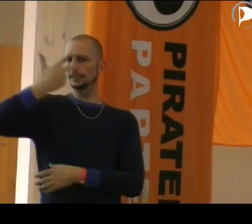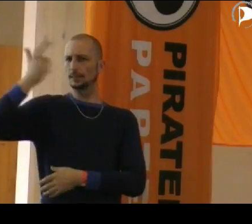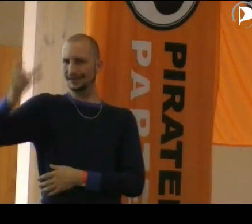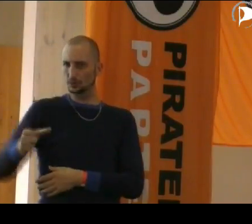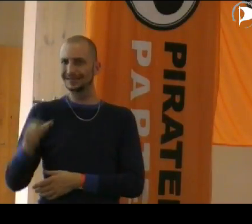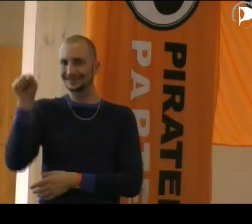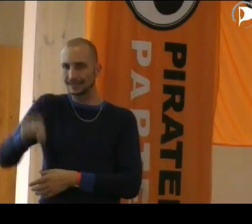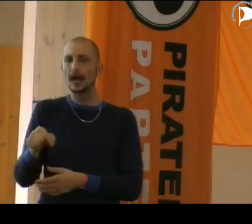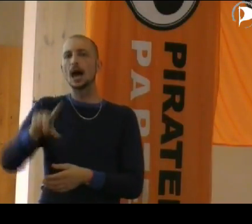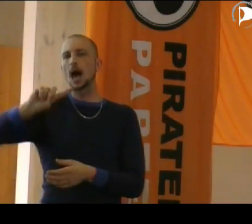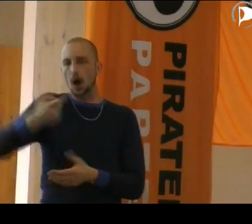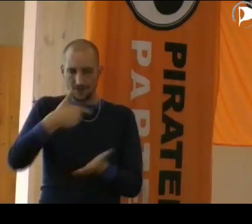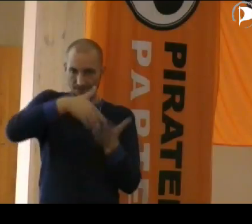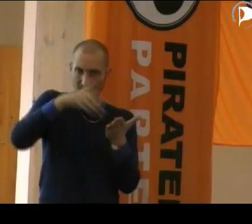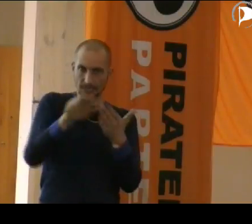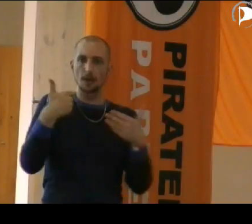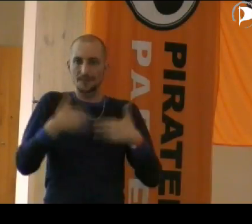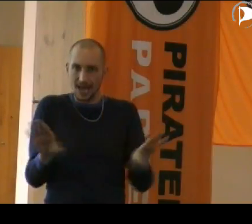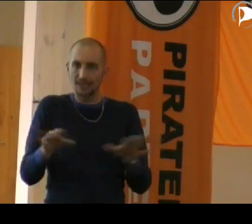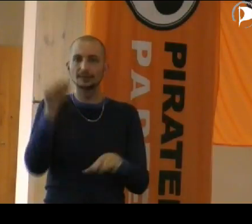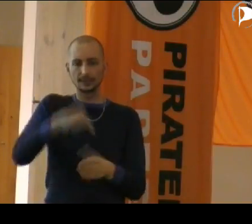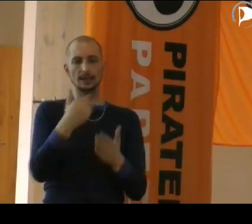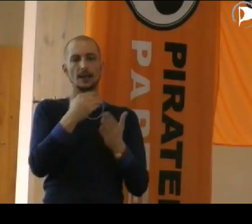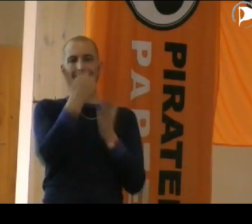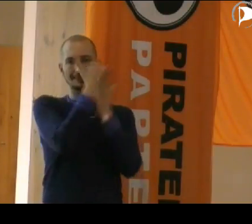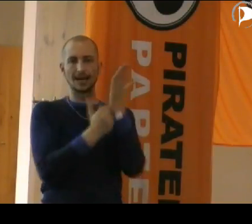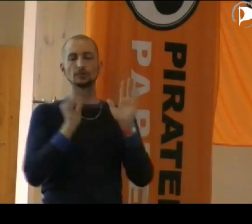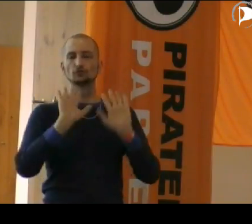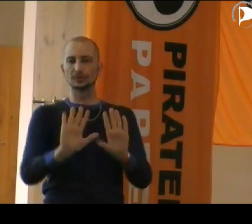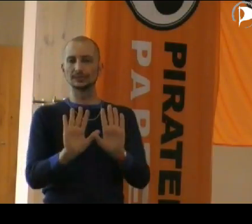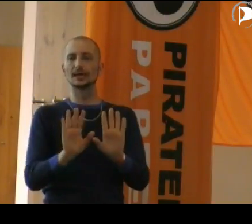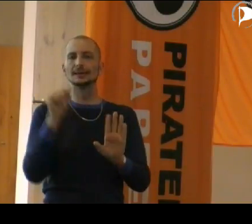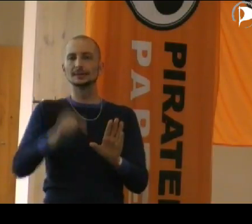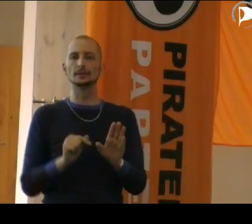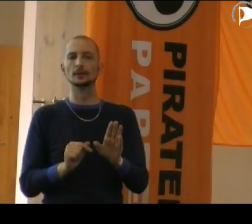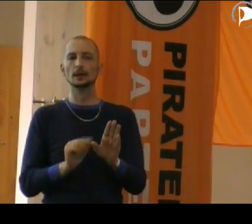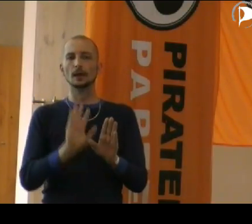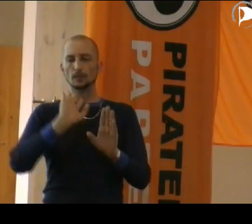du auch in dem fall weiterhin so richtig dampf über datenschutz den weg zum besten zutaten